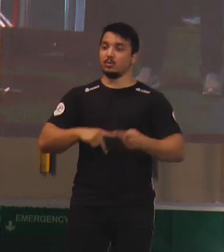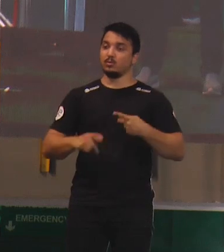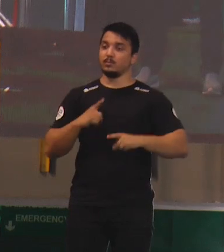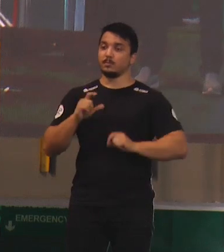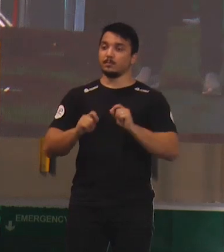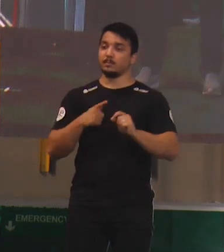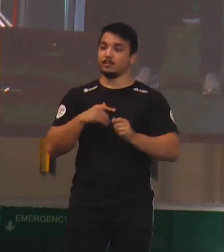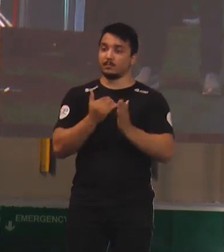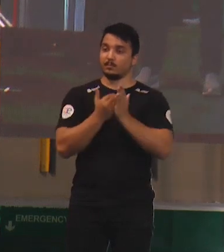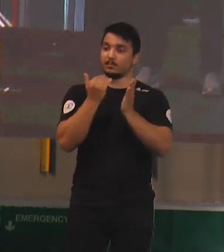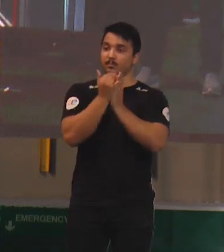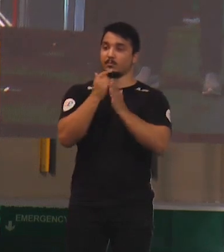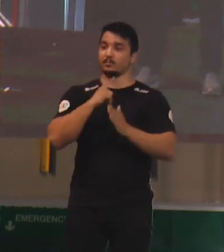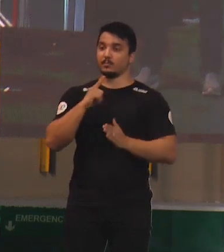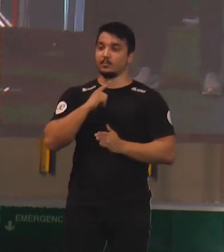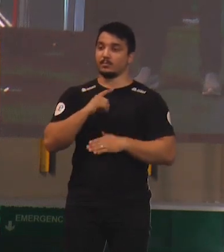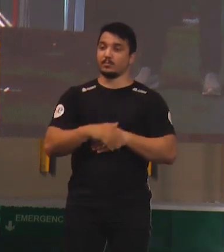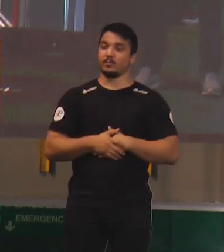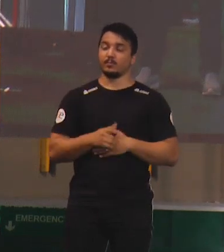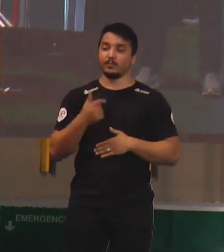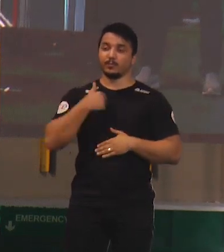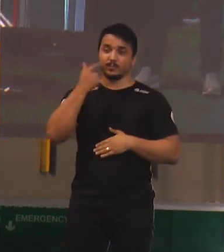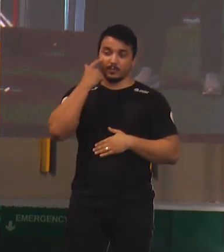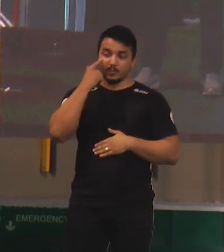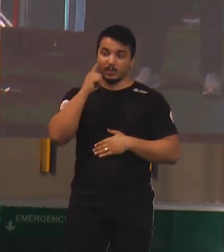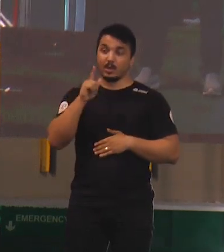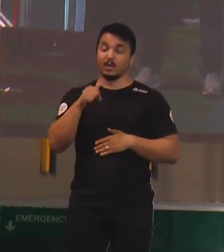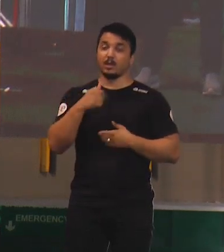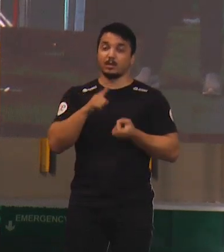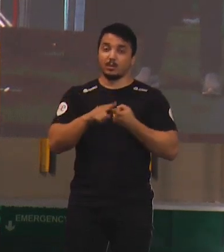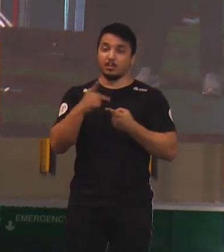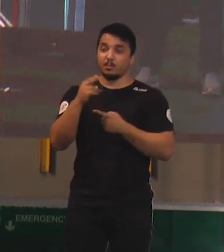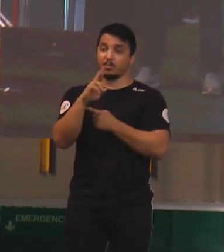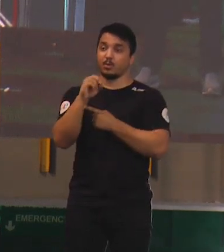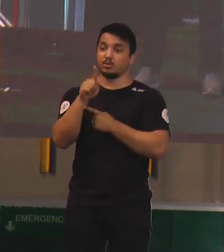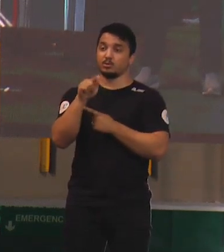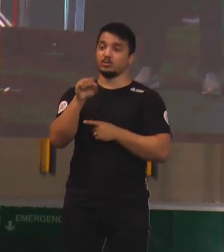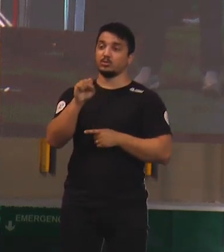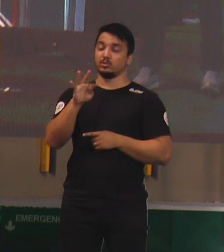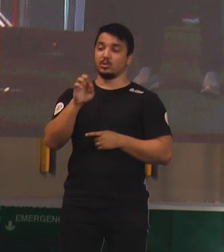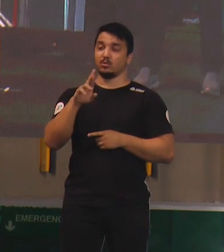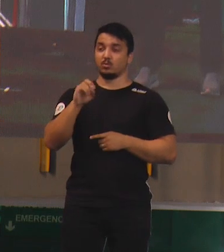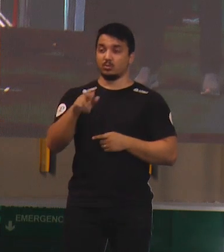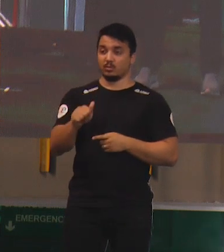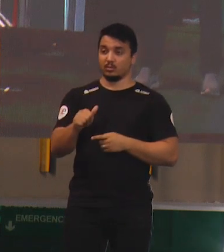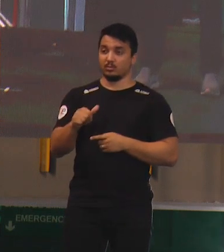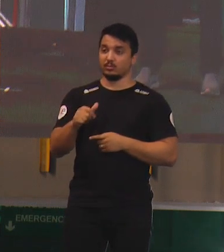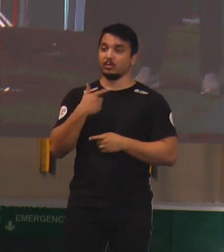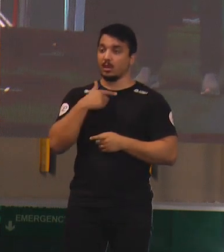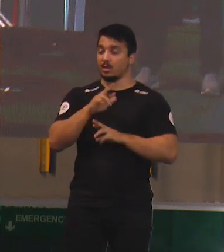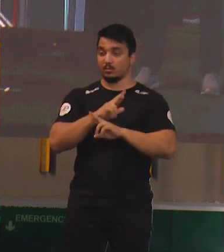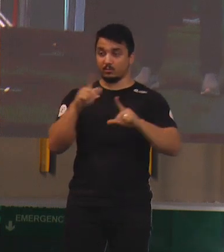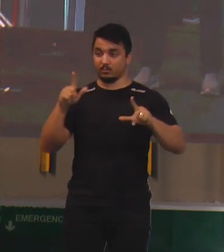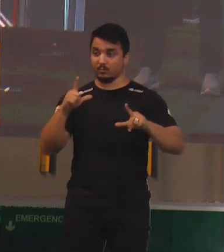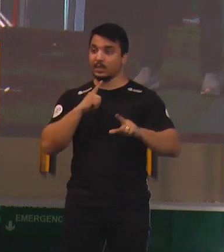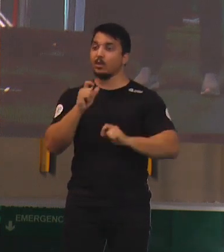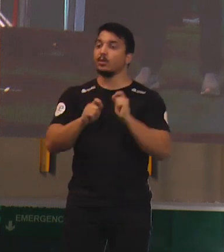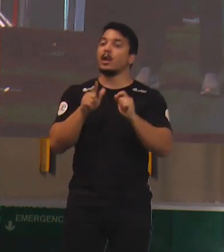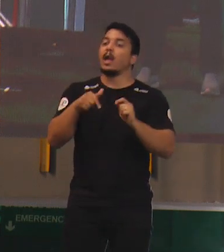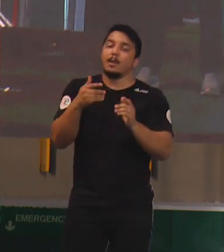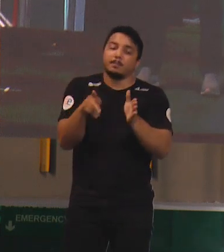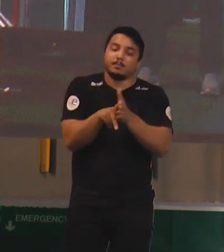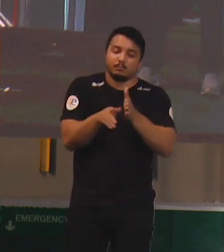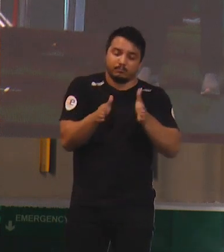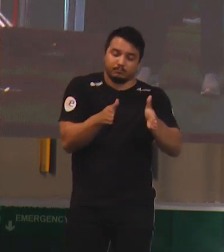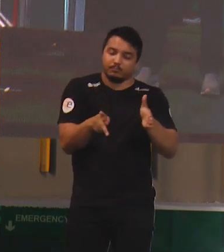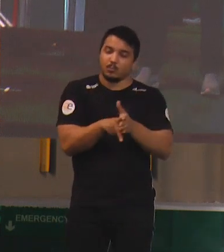estar à flor da pele, o estrogênio vai estar à flor da pele, a progesterona vai estar à flor da pele. Pelo contrário, você vai ter o quê? Você vai ter uma